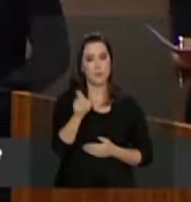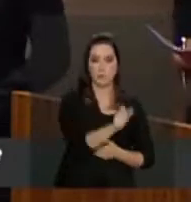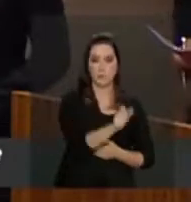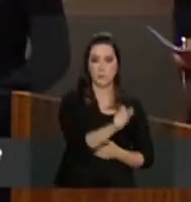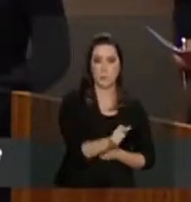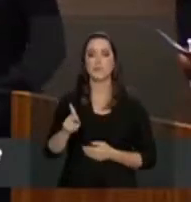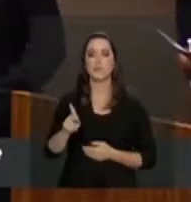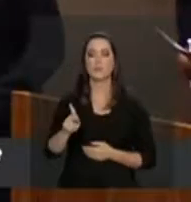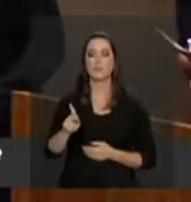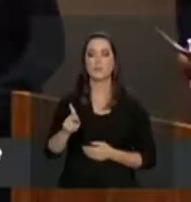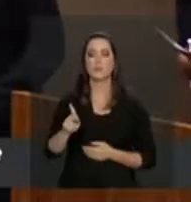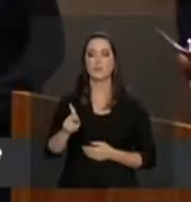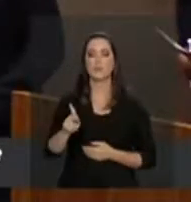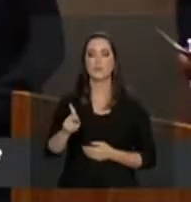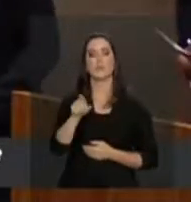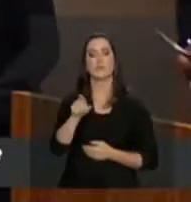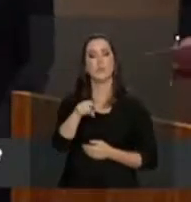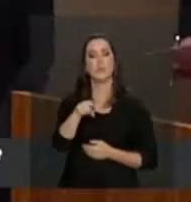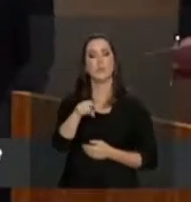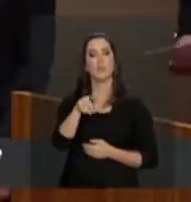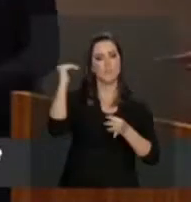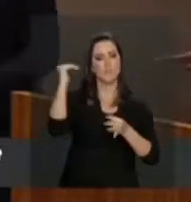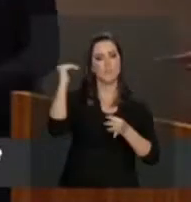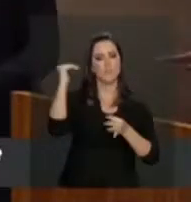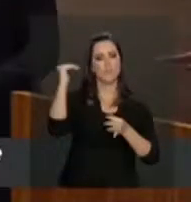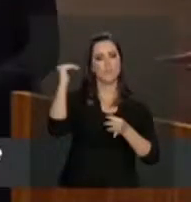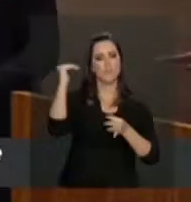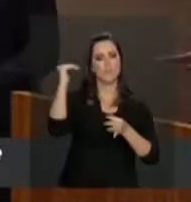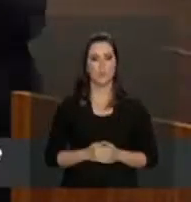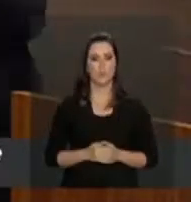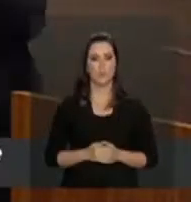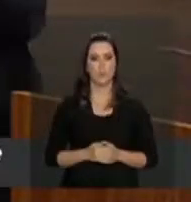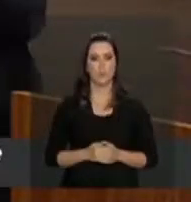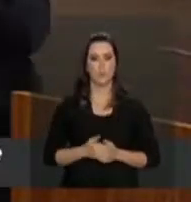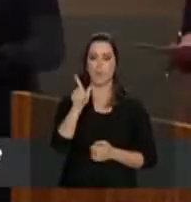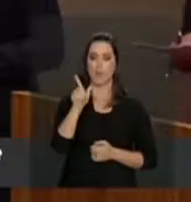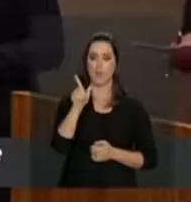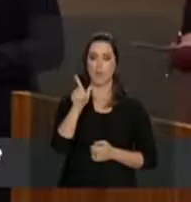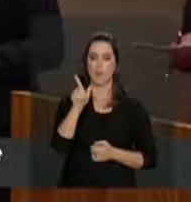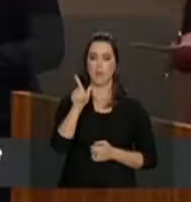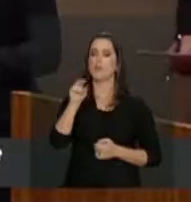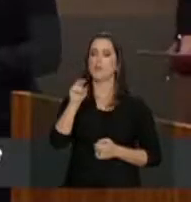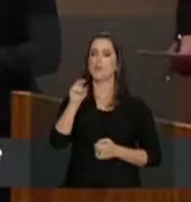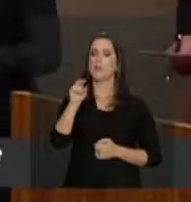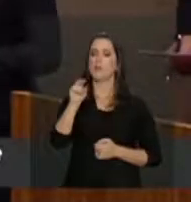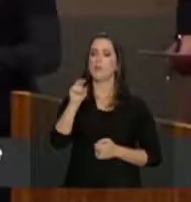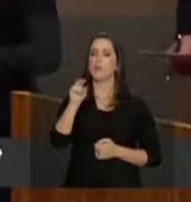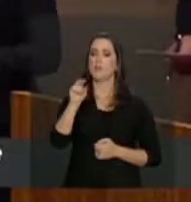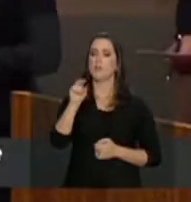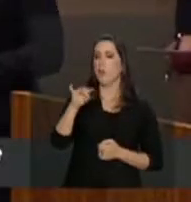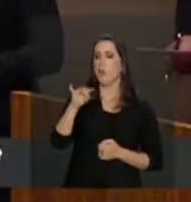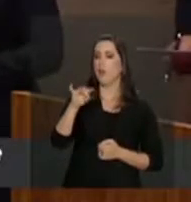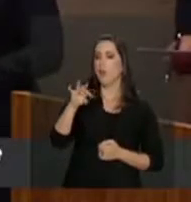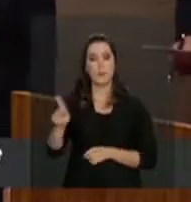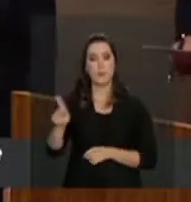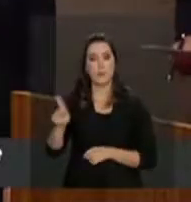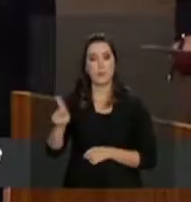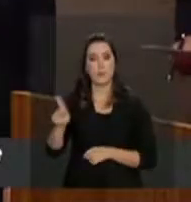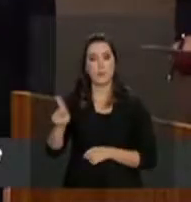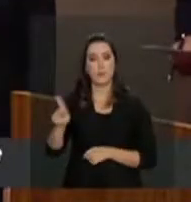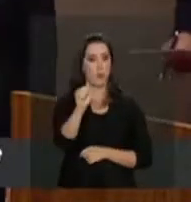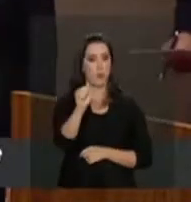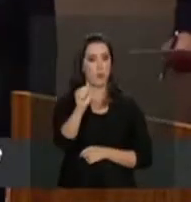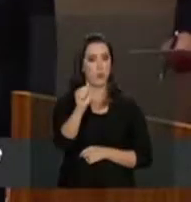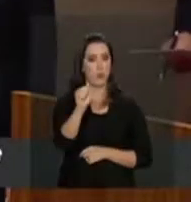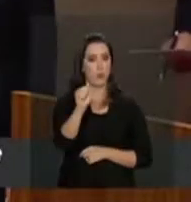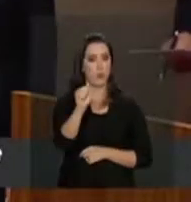senhoras e senhores presidentes de tribunais superiores, senhor Cláudio Lamacha, presidente do Conselho da Ordem dos Advogados do